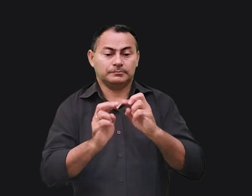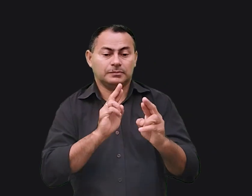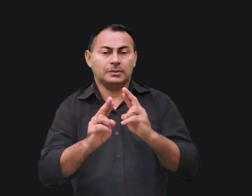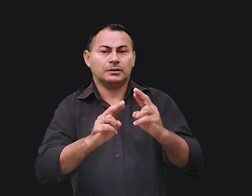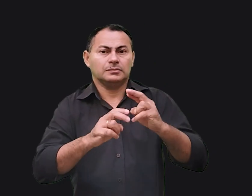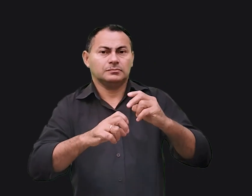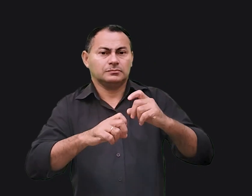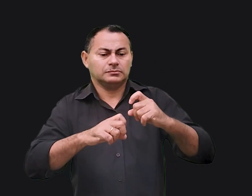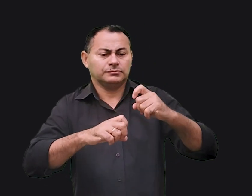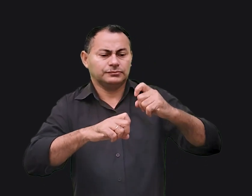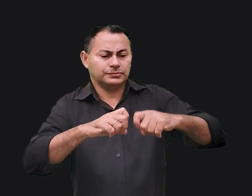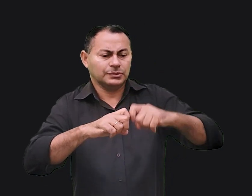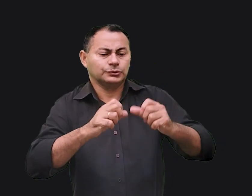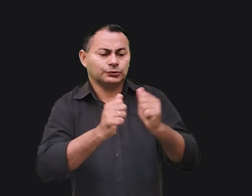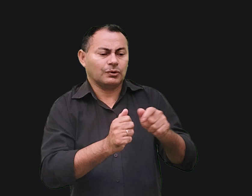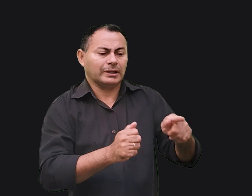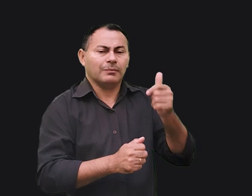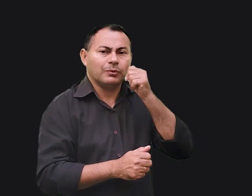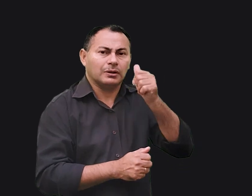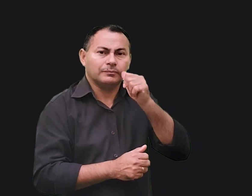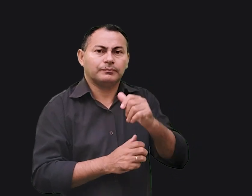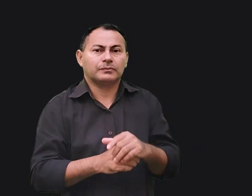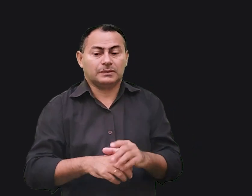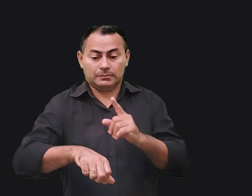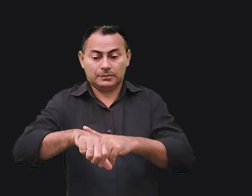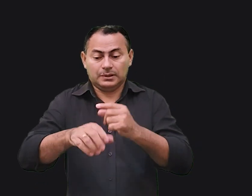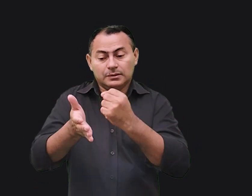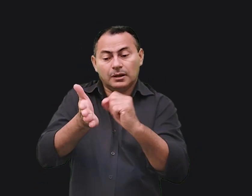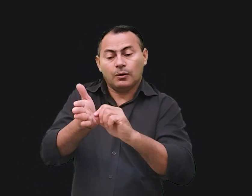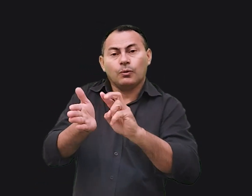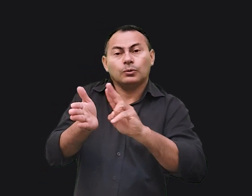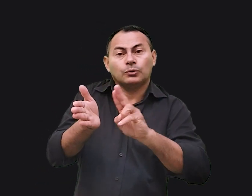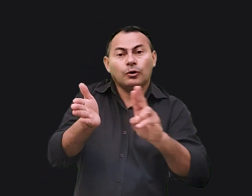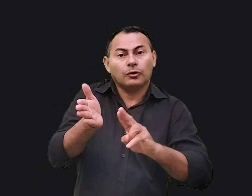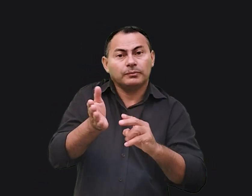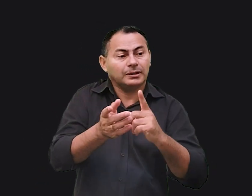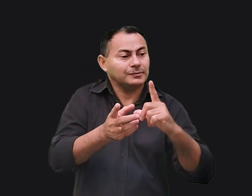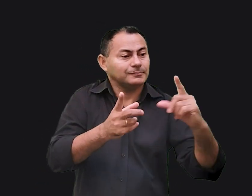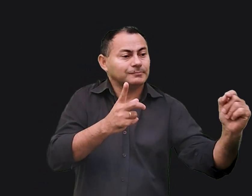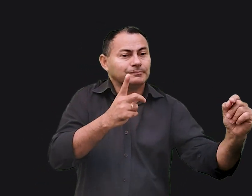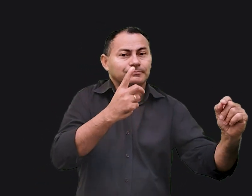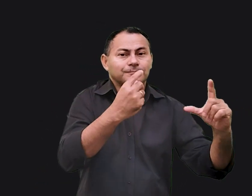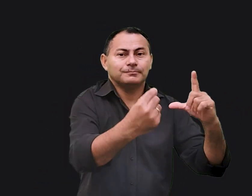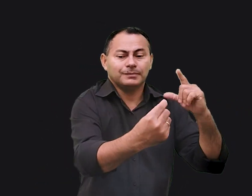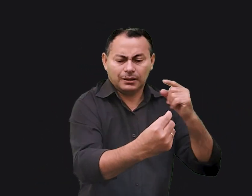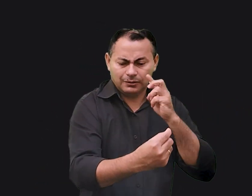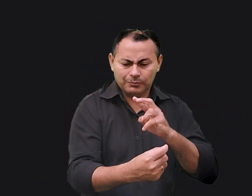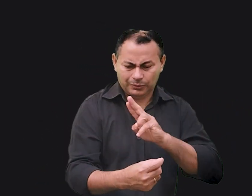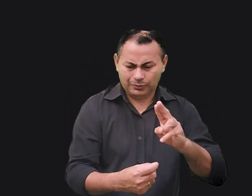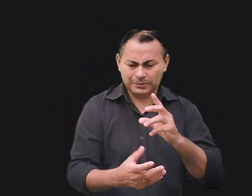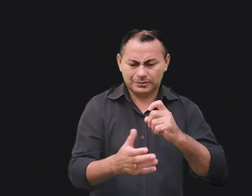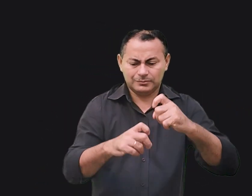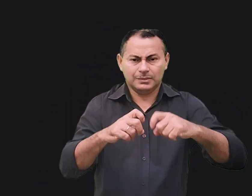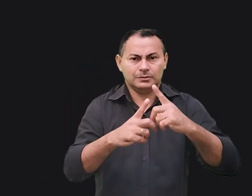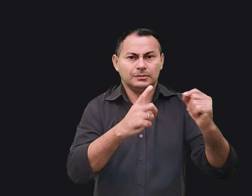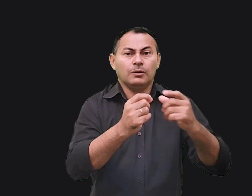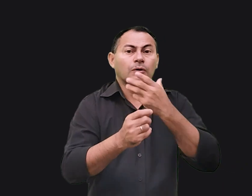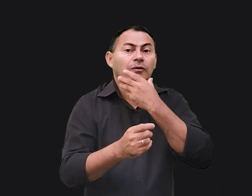relações sexuais com aquela mulher. E à medida que ele escrevia os nomes, eles iam saindo um a um. Esse velho estudioso fez